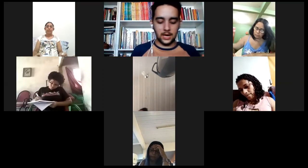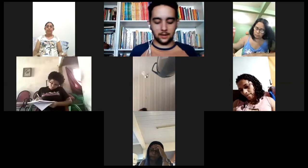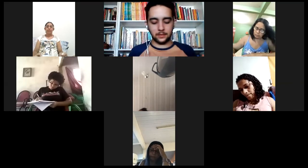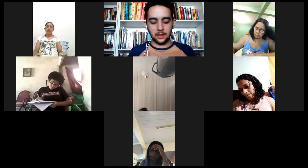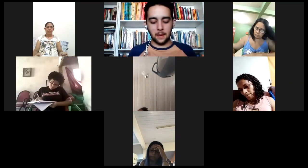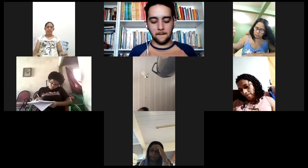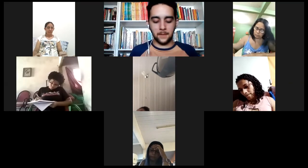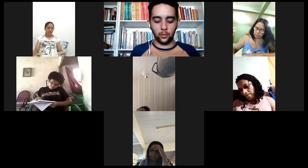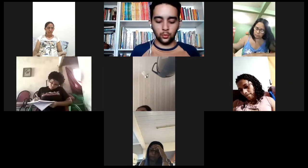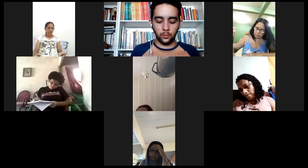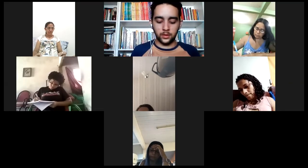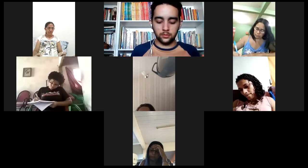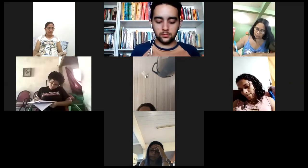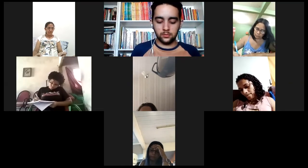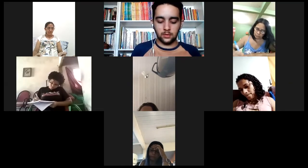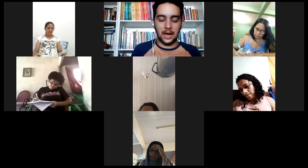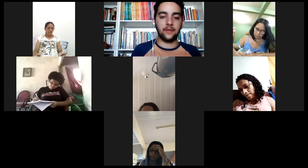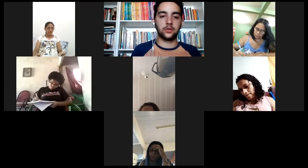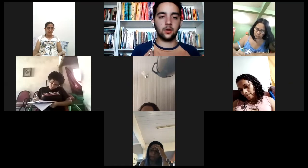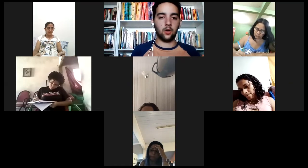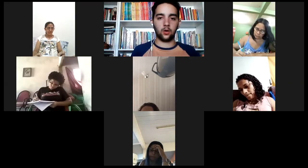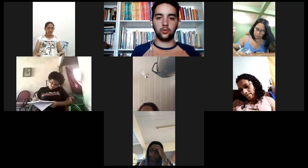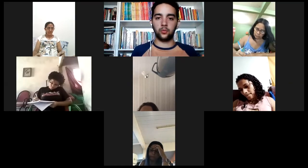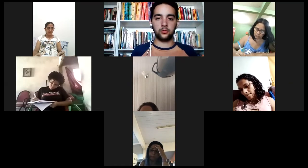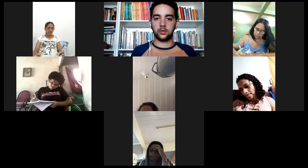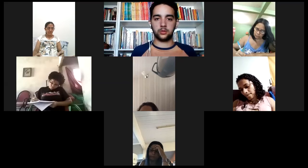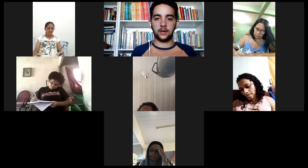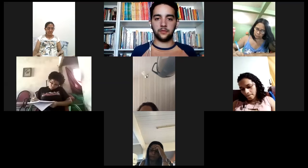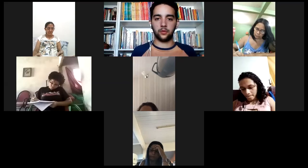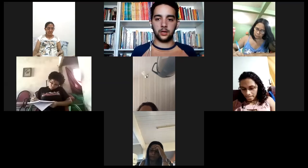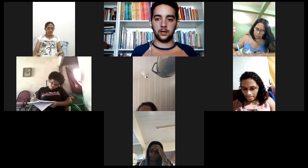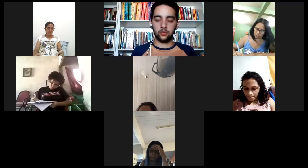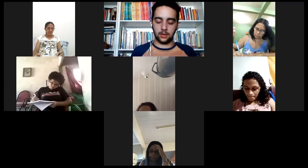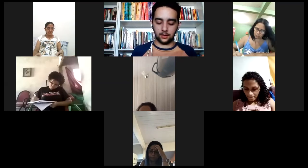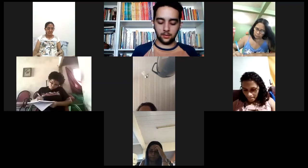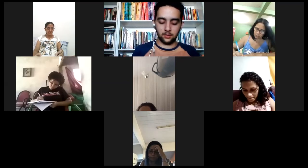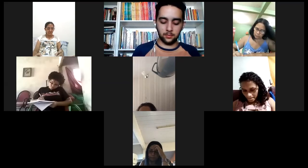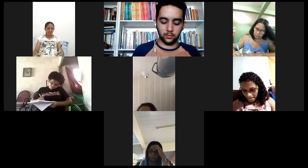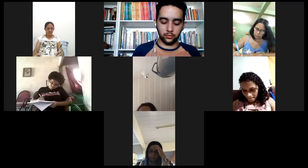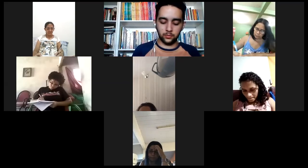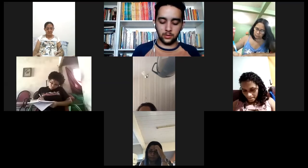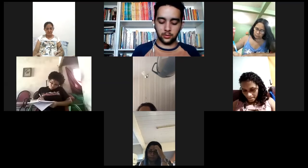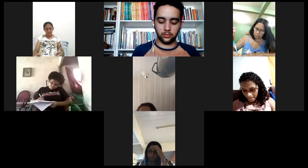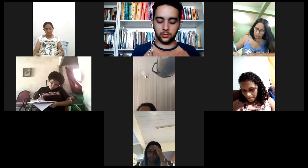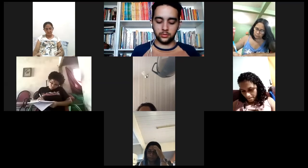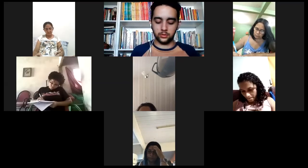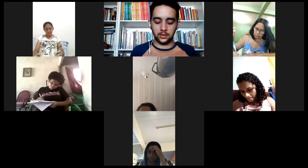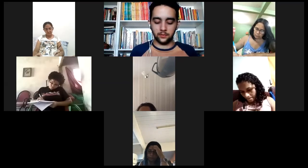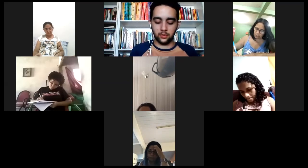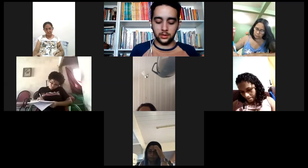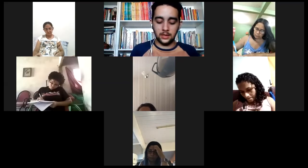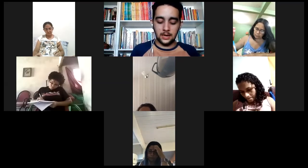Fala de A. Meu número. Aí você coloca o número do seu telefone aí no lugar. Meu número, aí bota o número